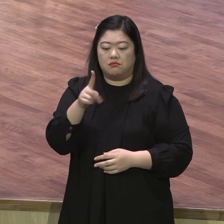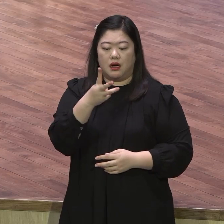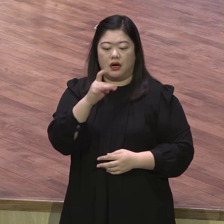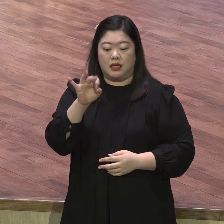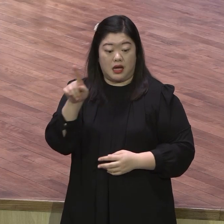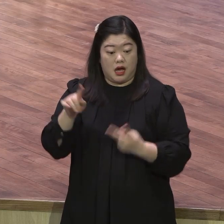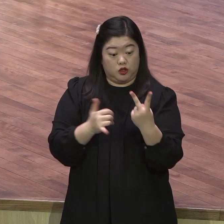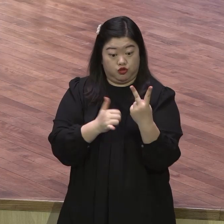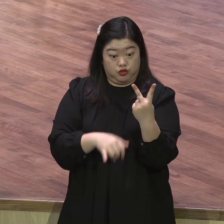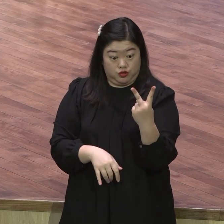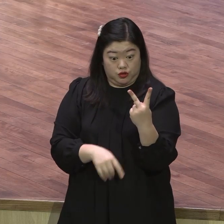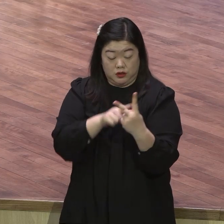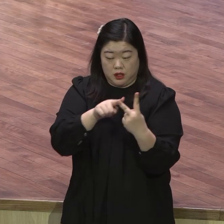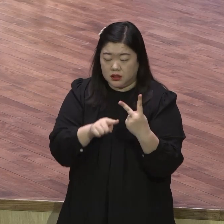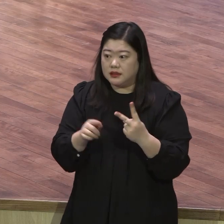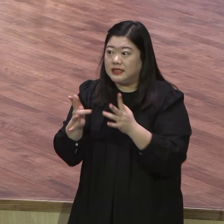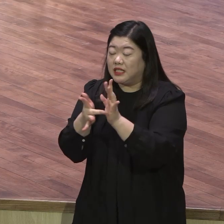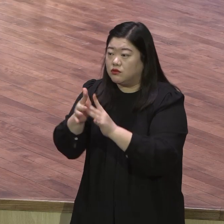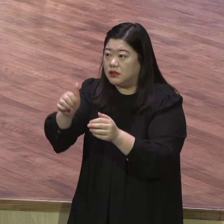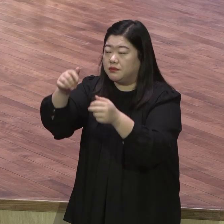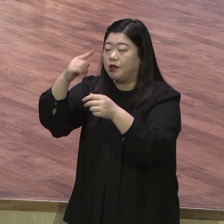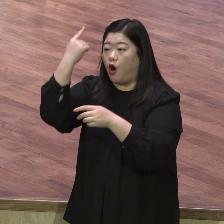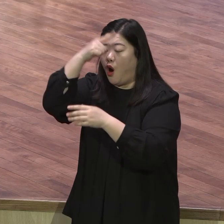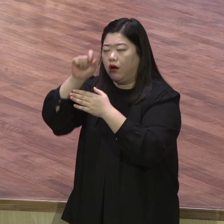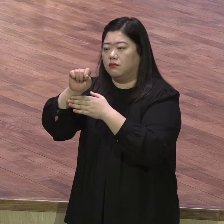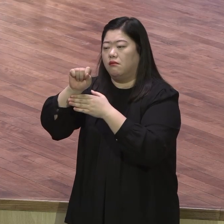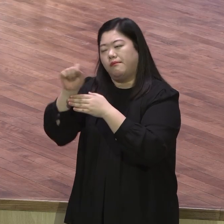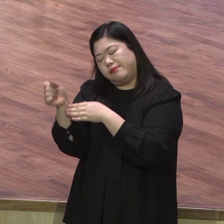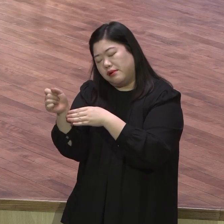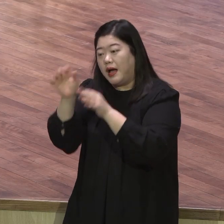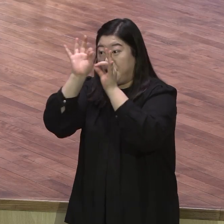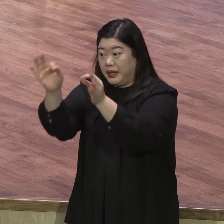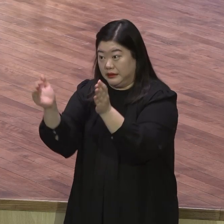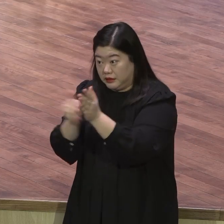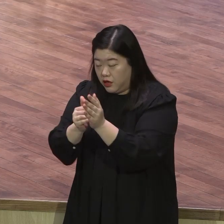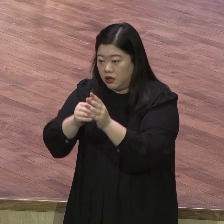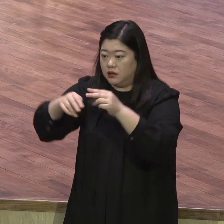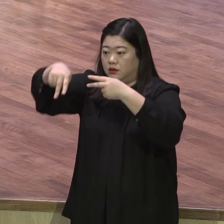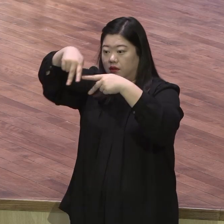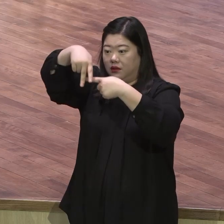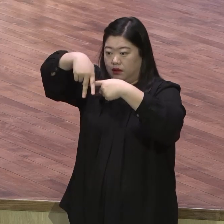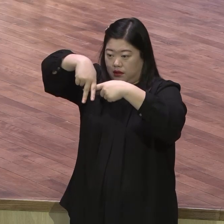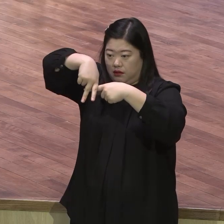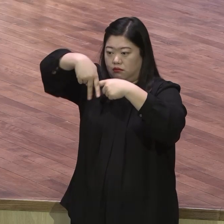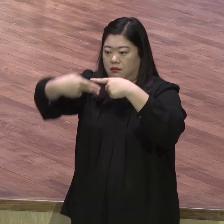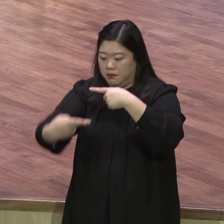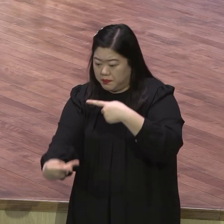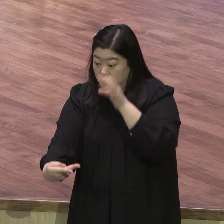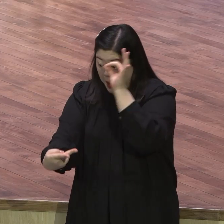십자가에 달려서 운명하시고 내려올 때까지 다 곁에 있었어요. 끝까지 있었어요.